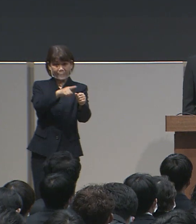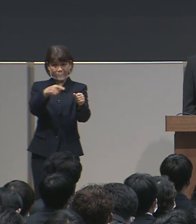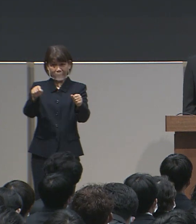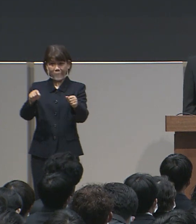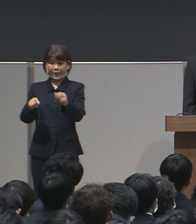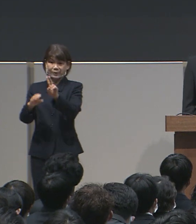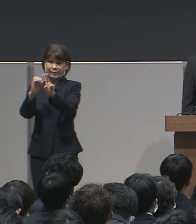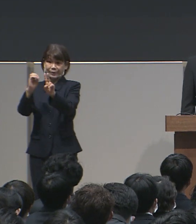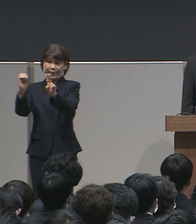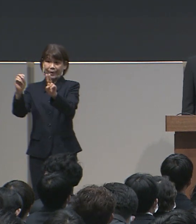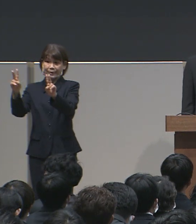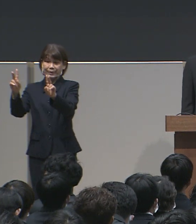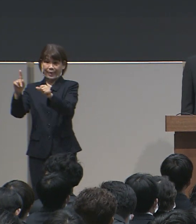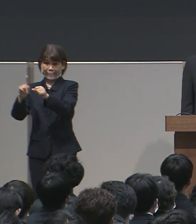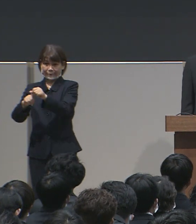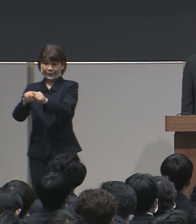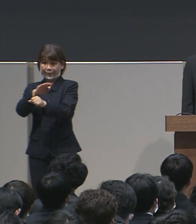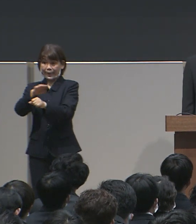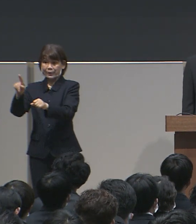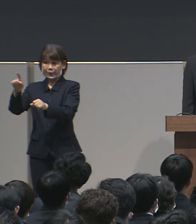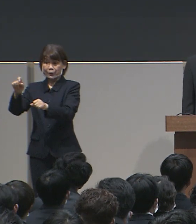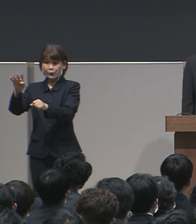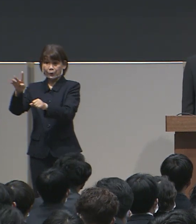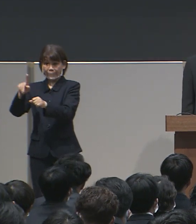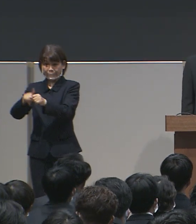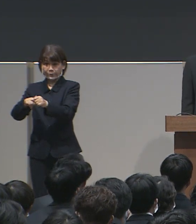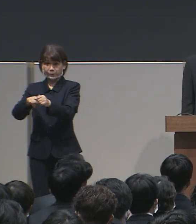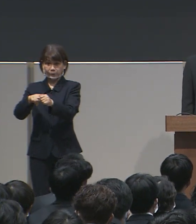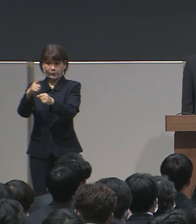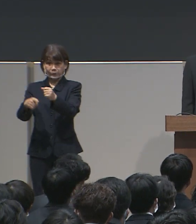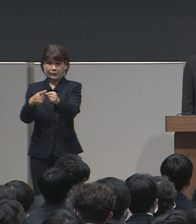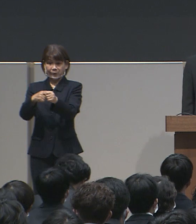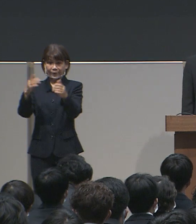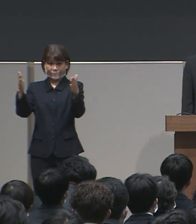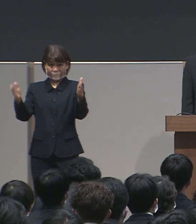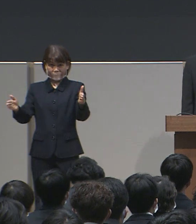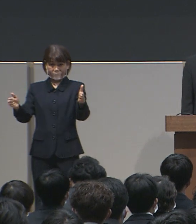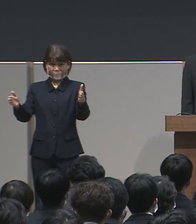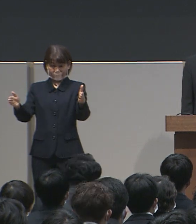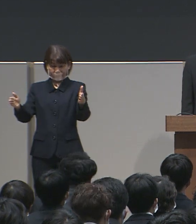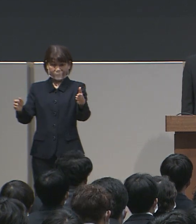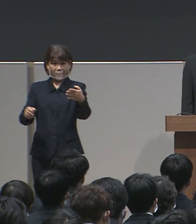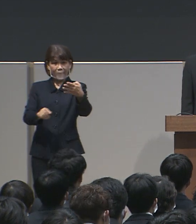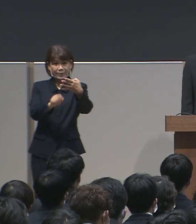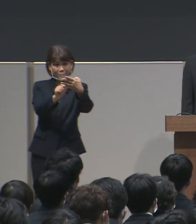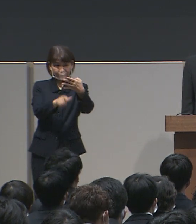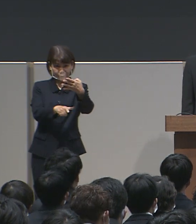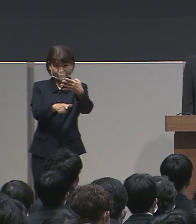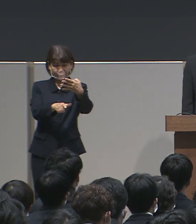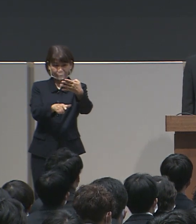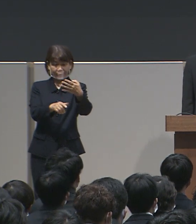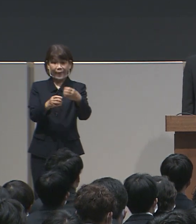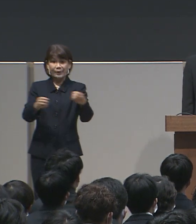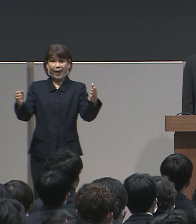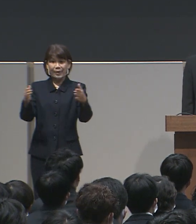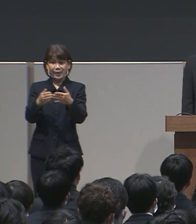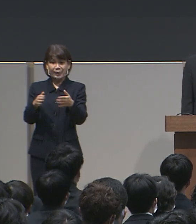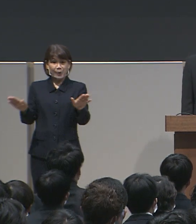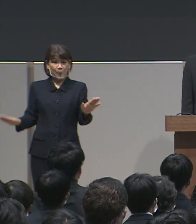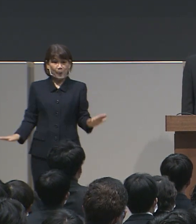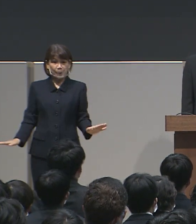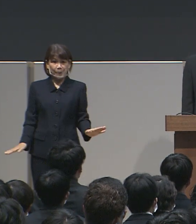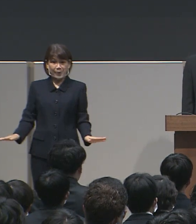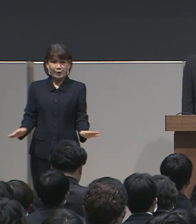平成14年の1年2001年4月長崎ペンギン水族館が